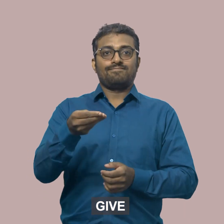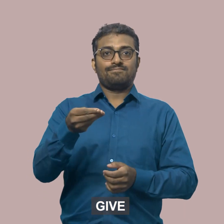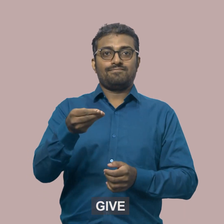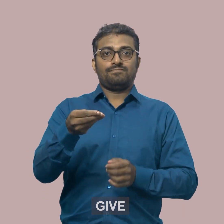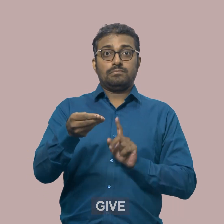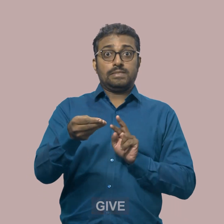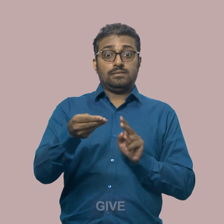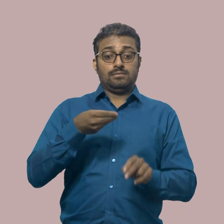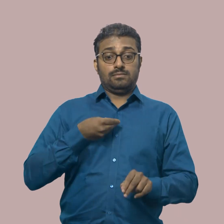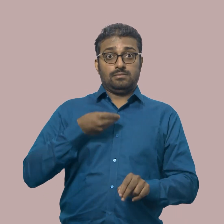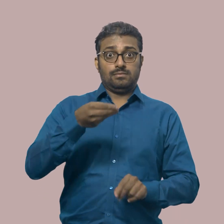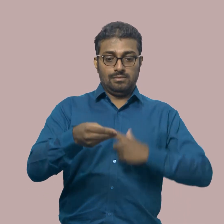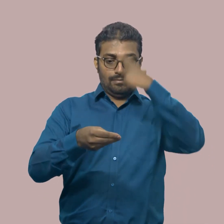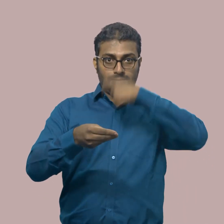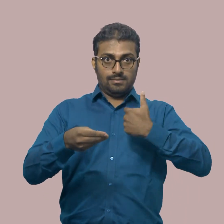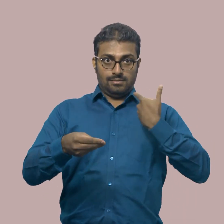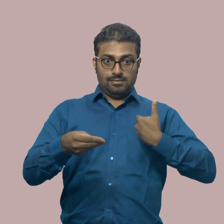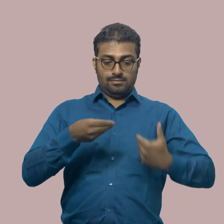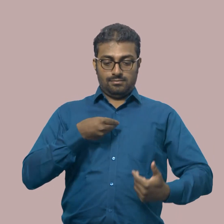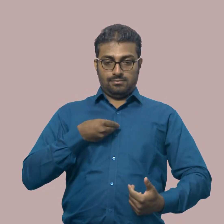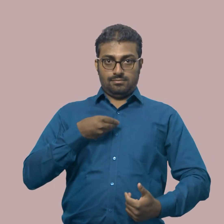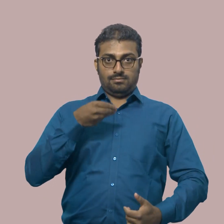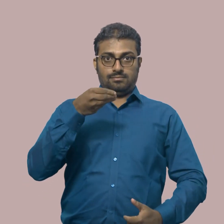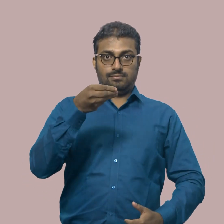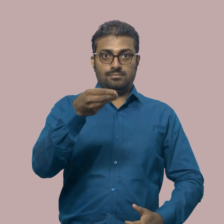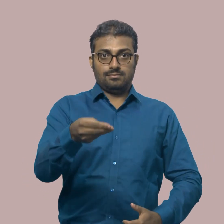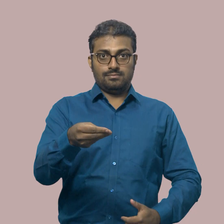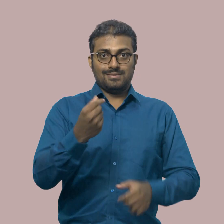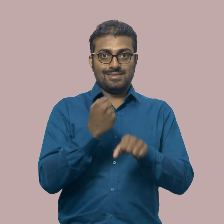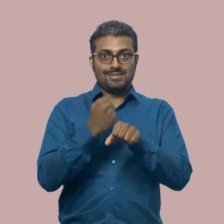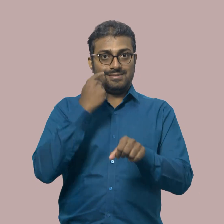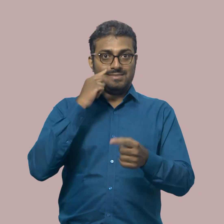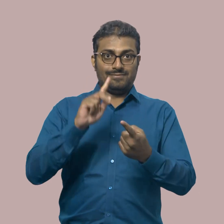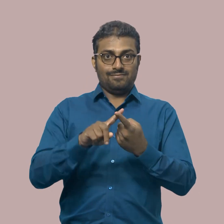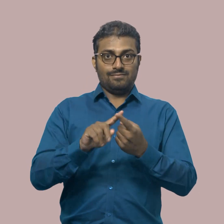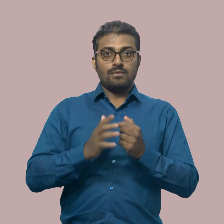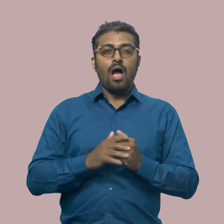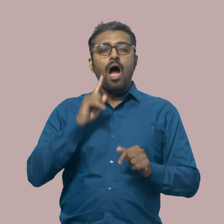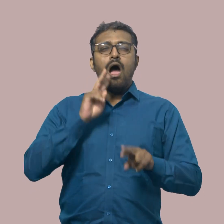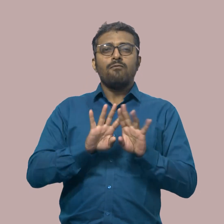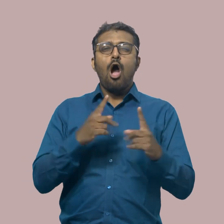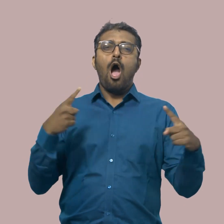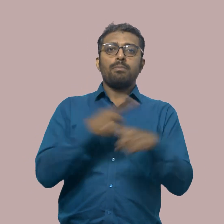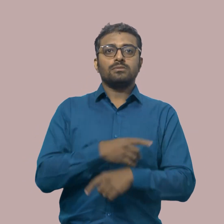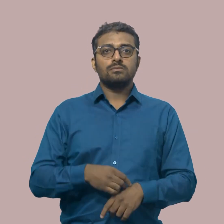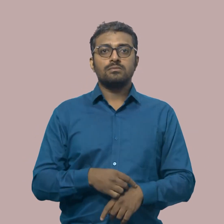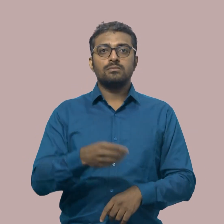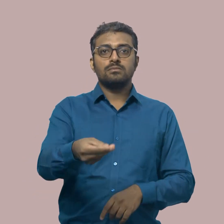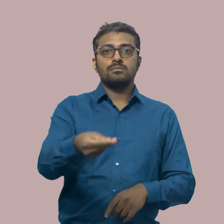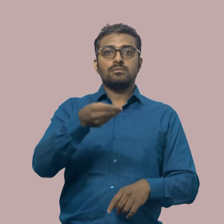both sign. For example, the sign give, give, give. इसका अपोजिट